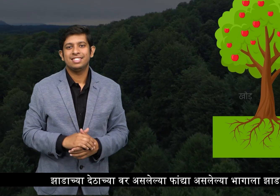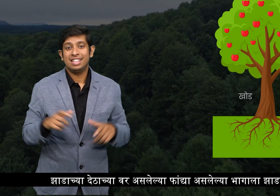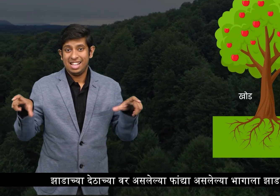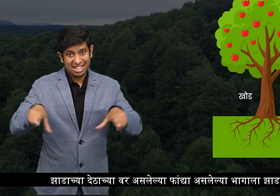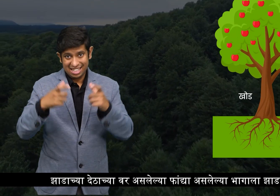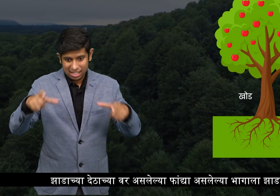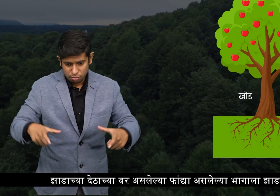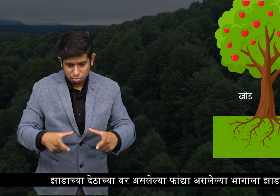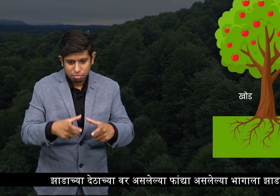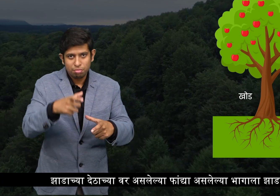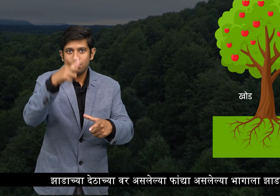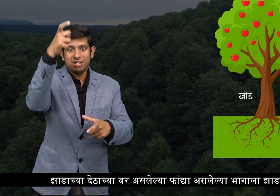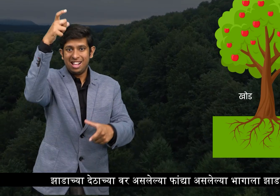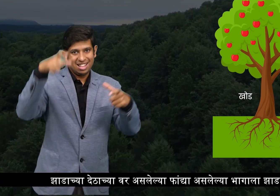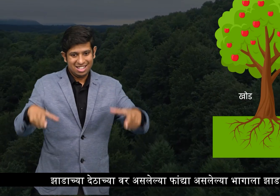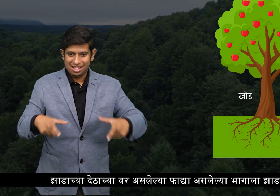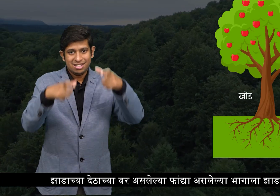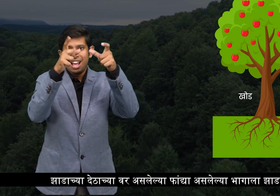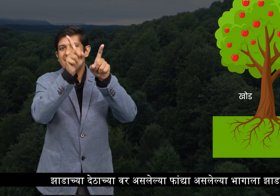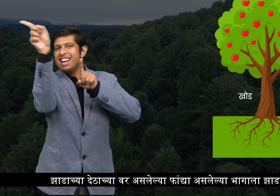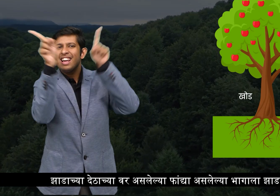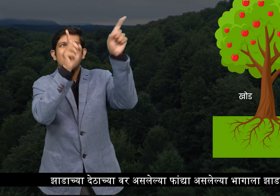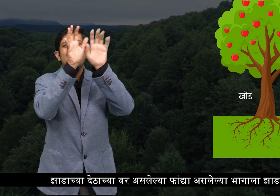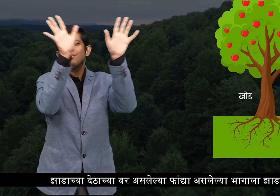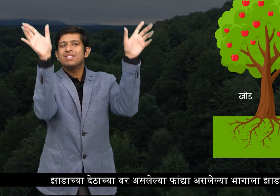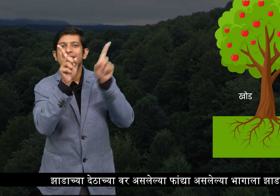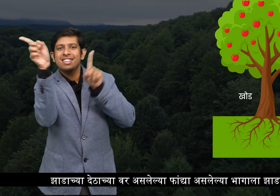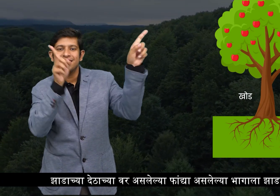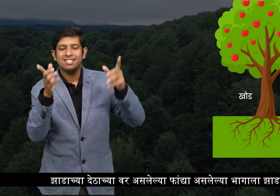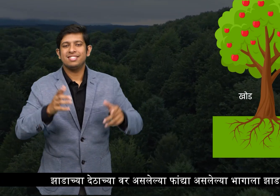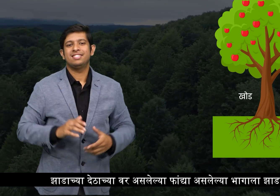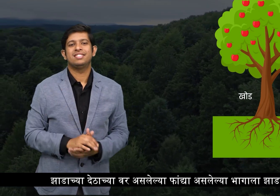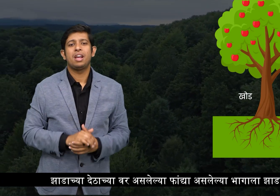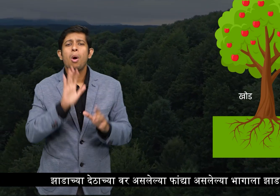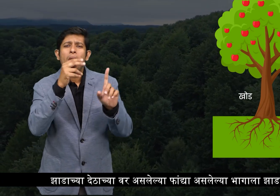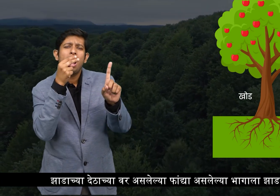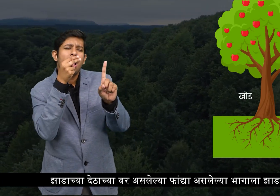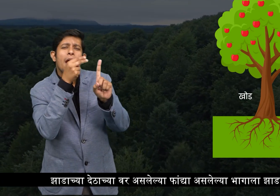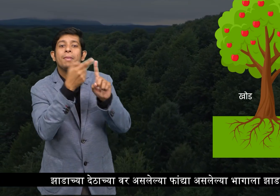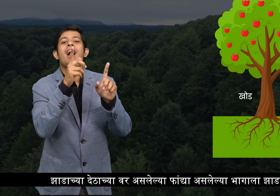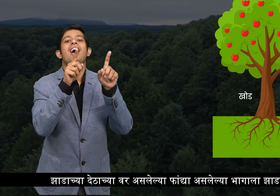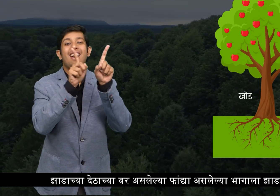झाडाच्या देठांच्या वर असलेल्या फांद्या असलेल्या भागाला झाडाचा मुकुट म्हणतात.